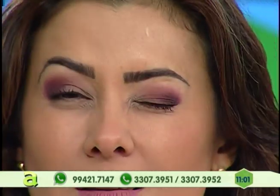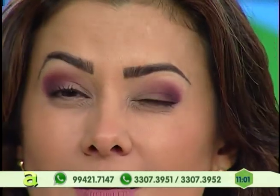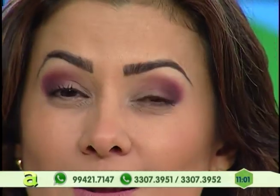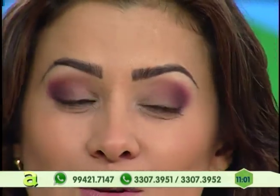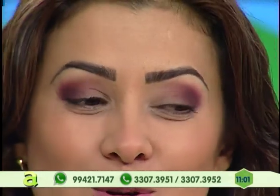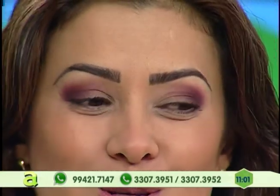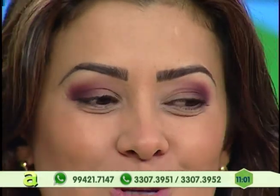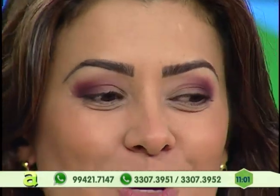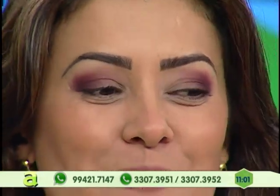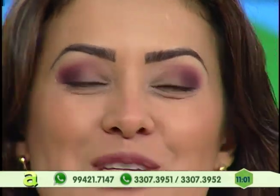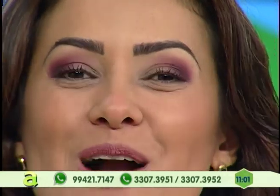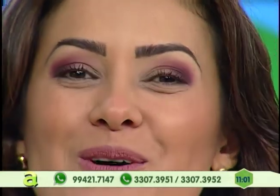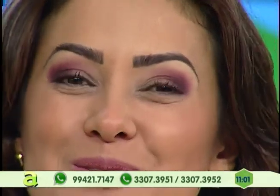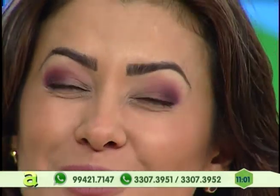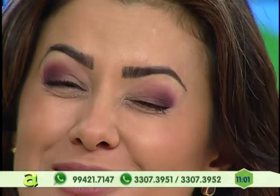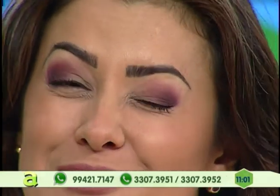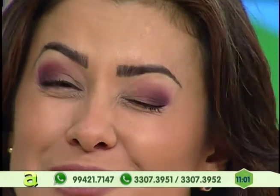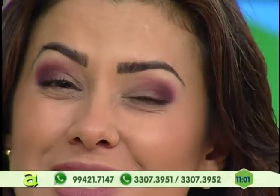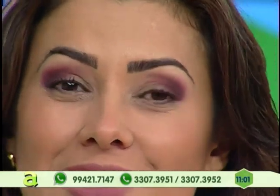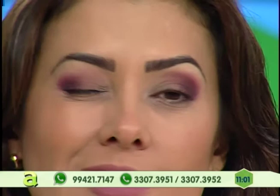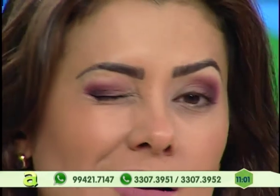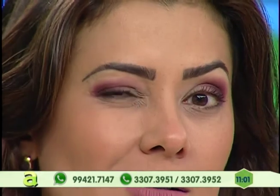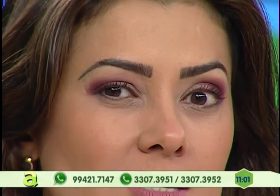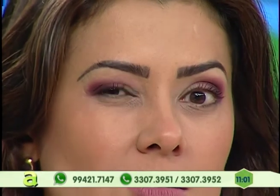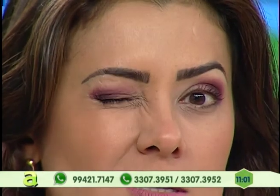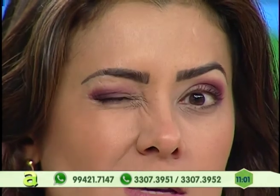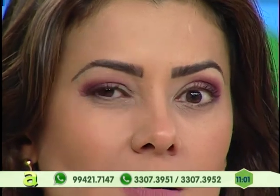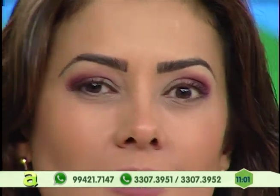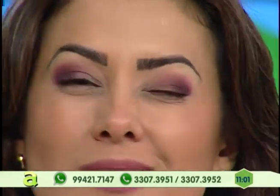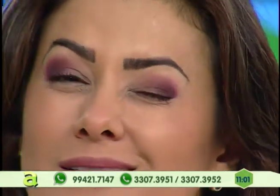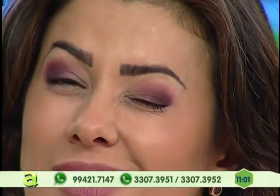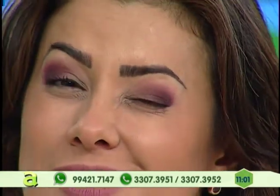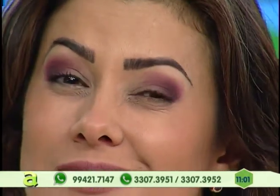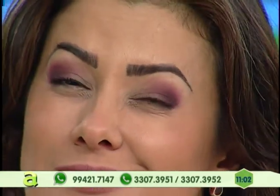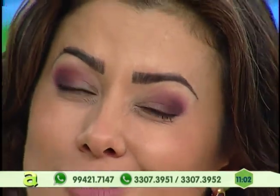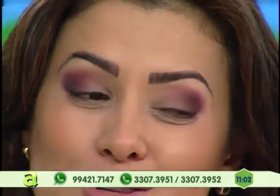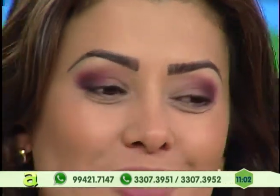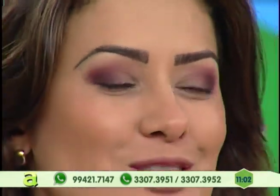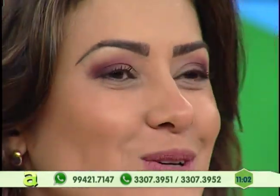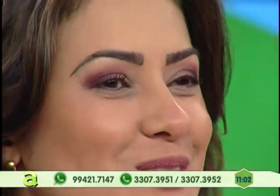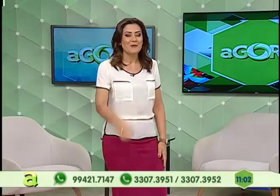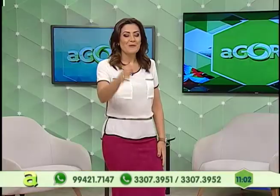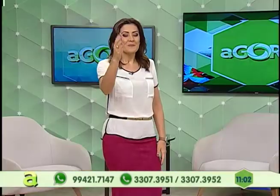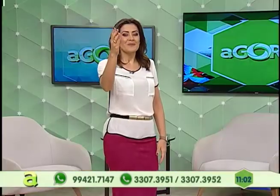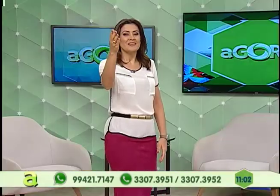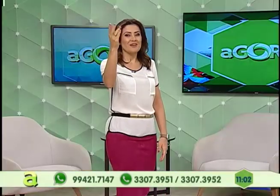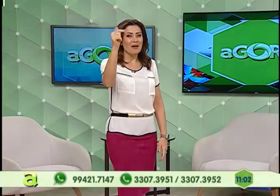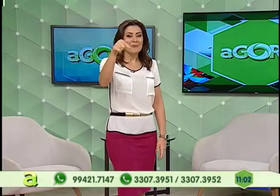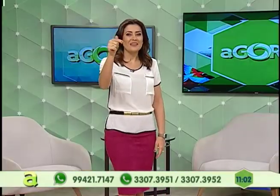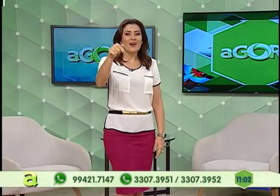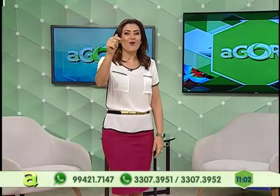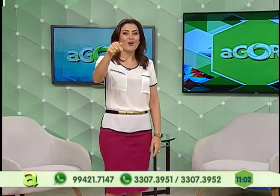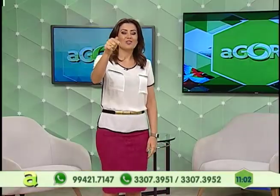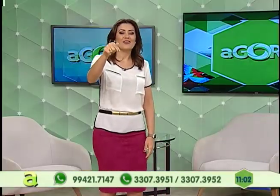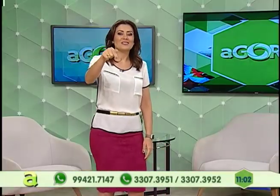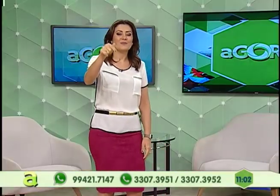Eu não consigo piscar com o outro olho, tu viu, né? Com esse eu consigo, Agora com esse, o outro vai junto. Você vai aprender hoje a fazer uma